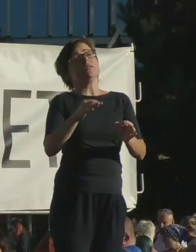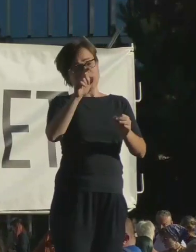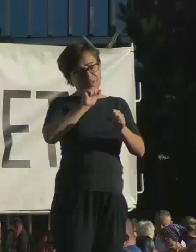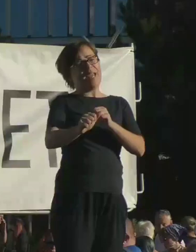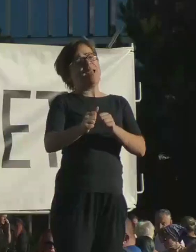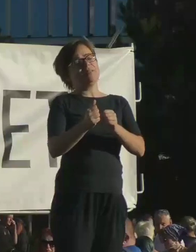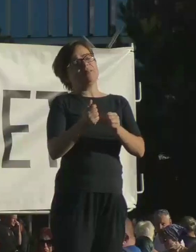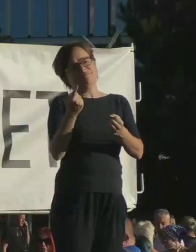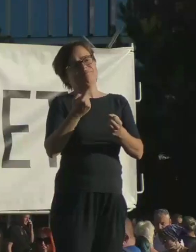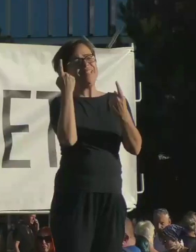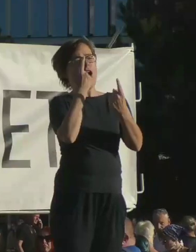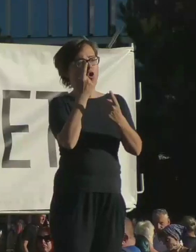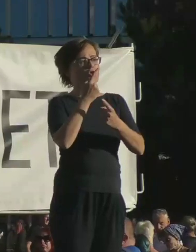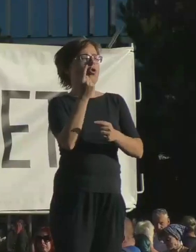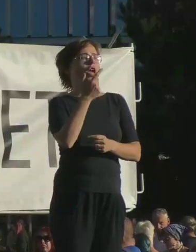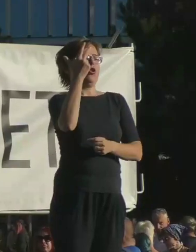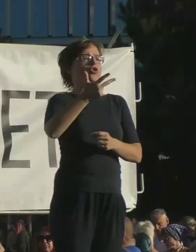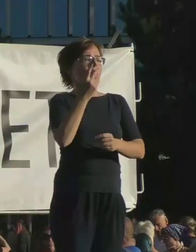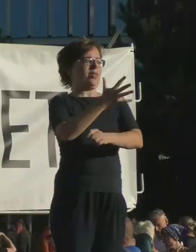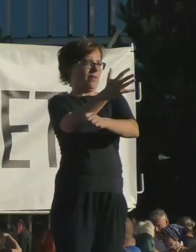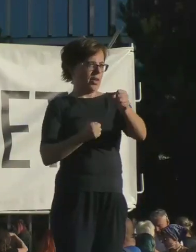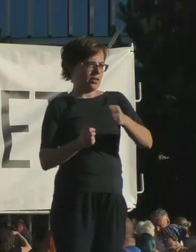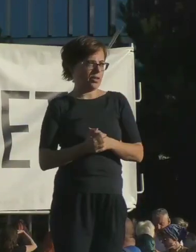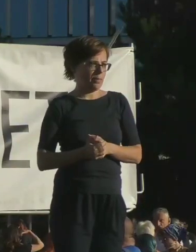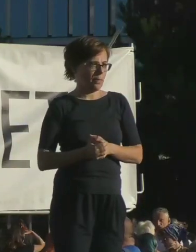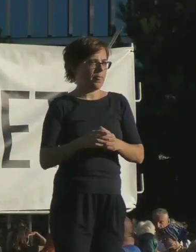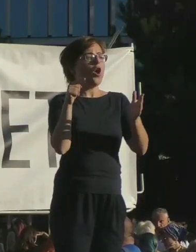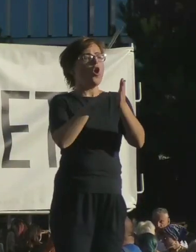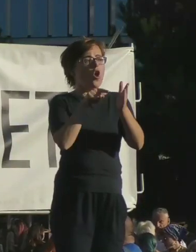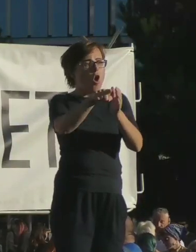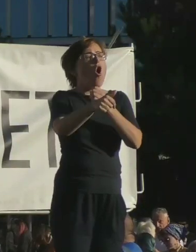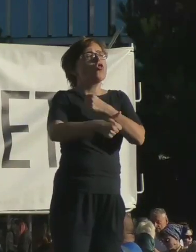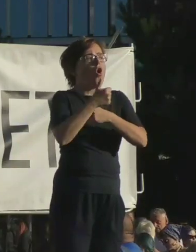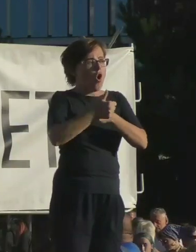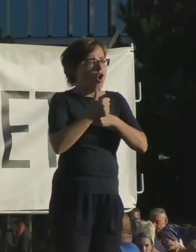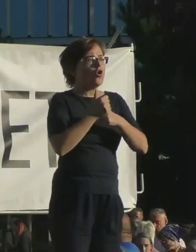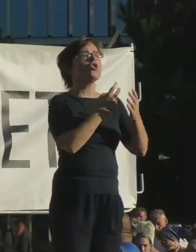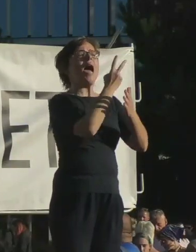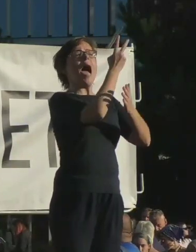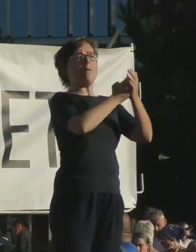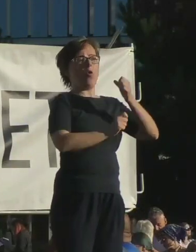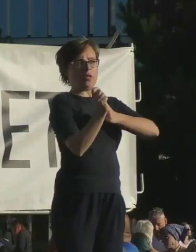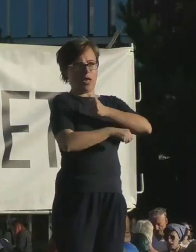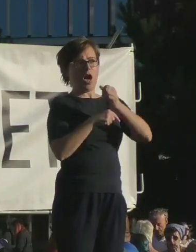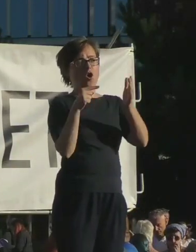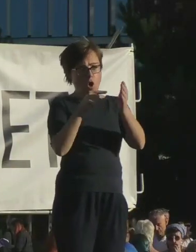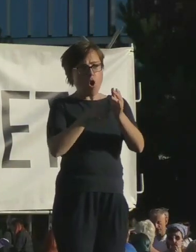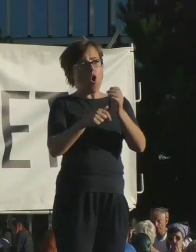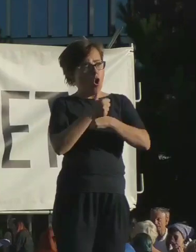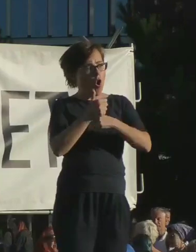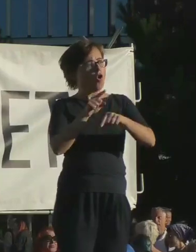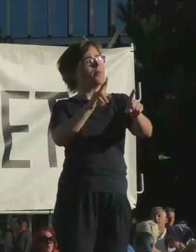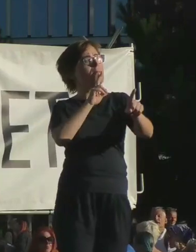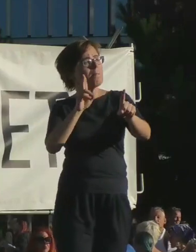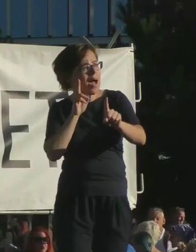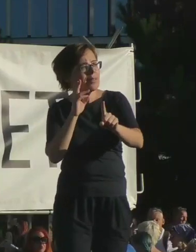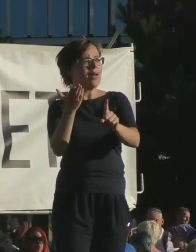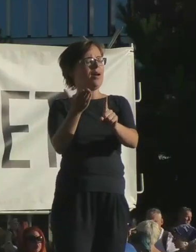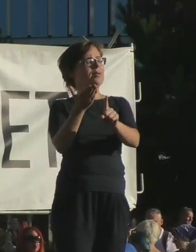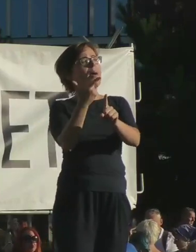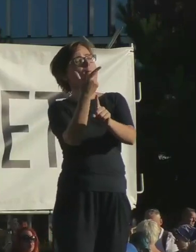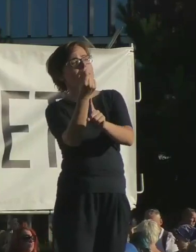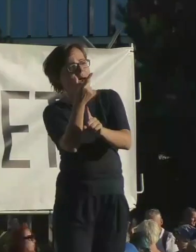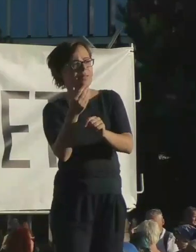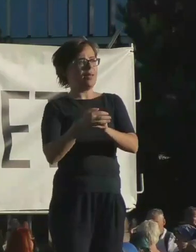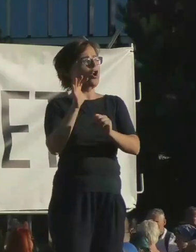więzienia. I o tym jest kryminalizacja aborcji. Właśnie o tych osobach, o matkach, o partnerach,